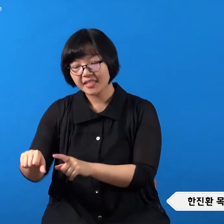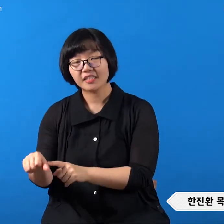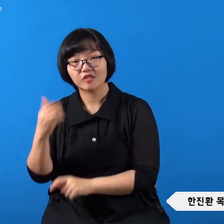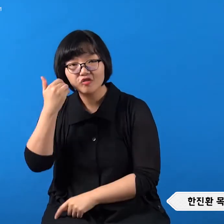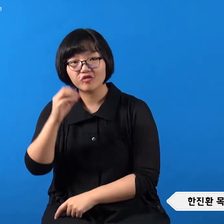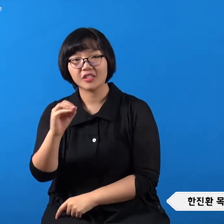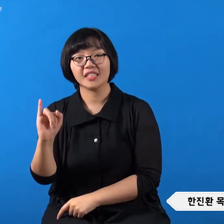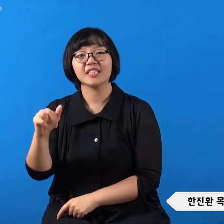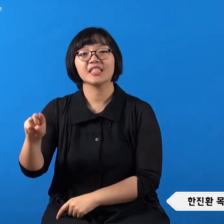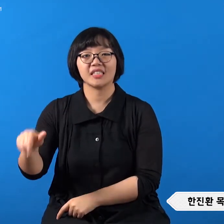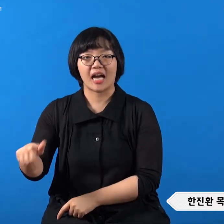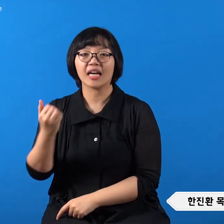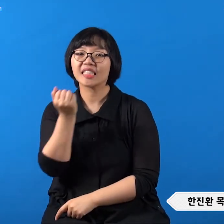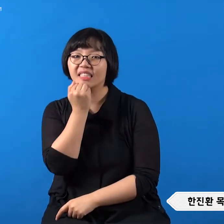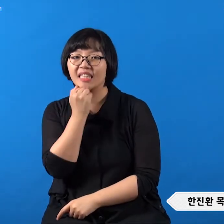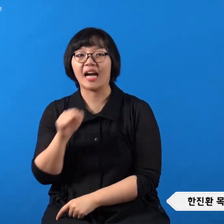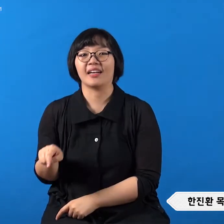이삭입니다.